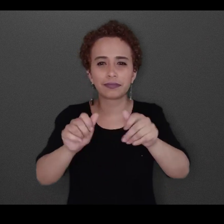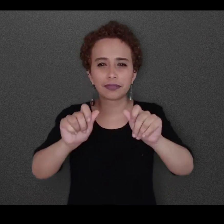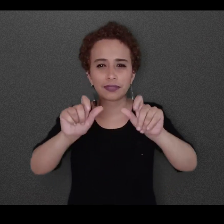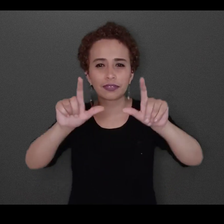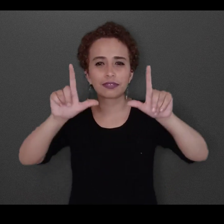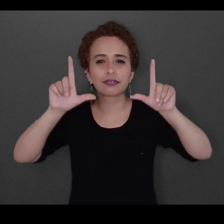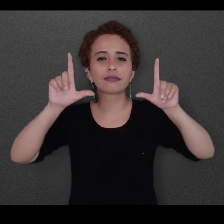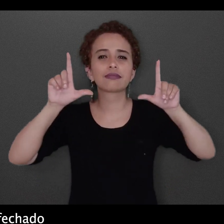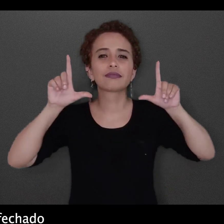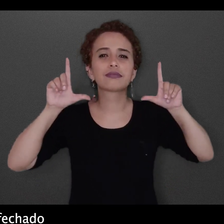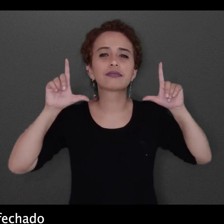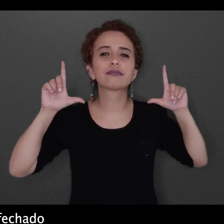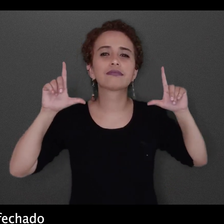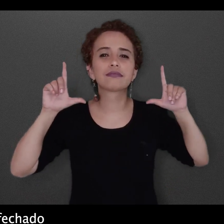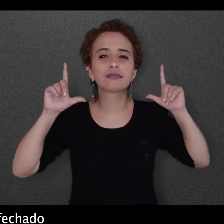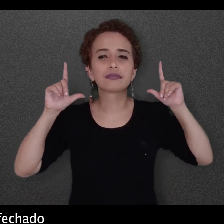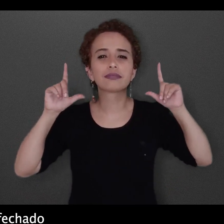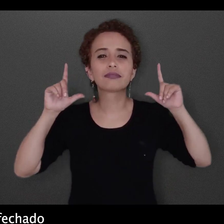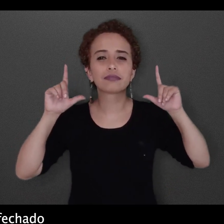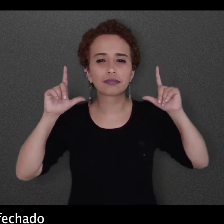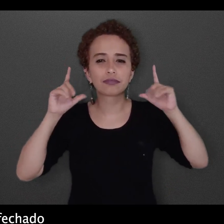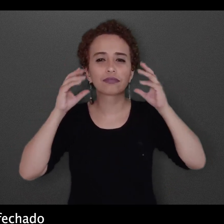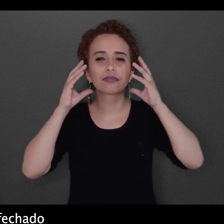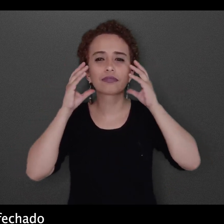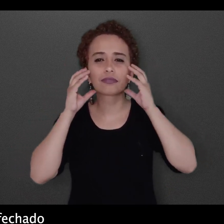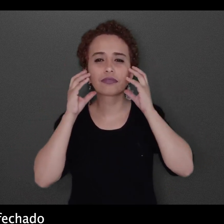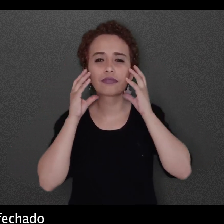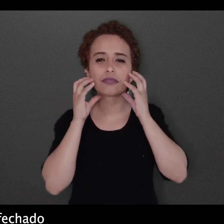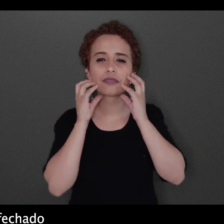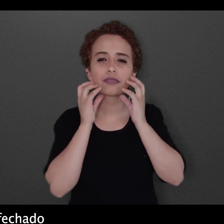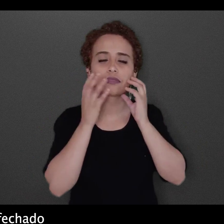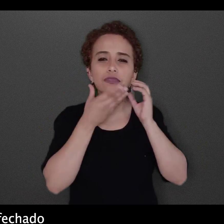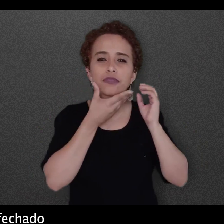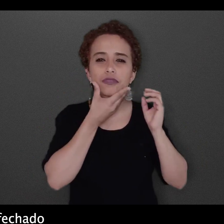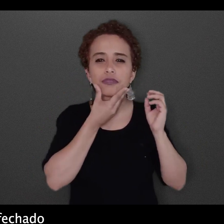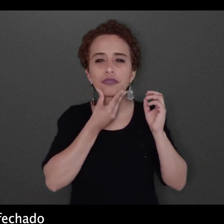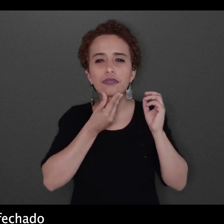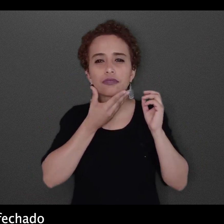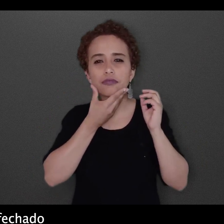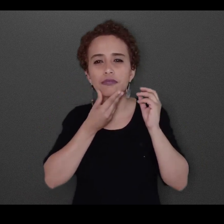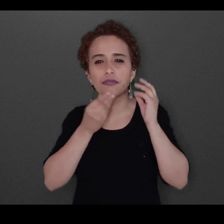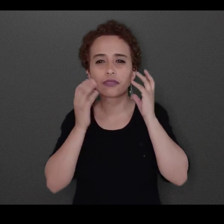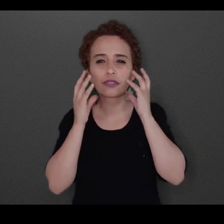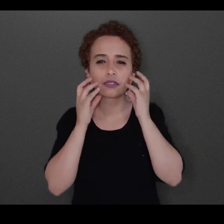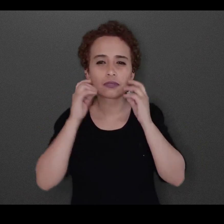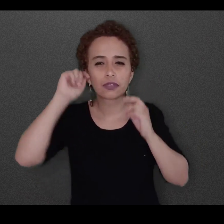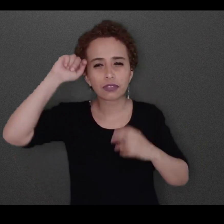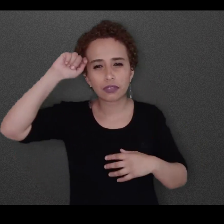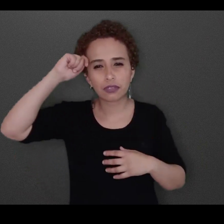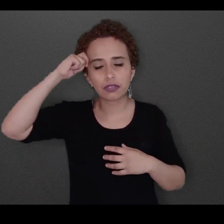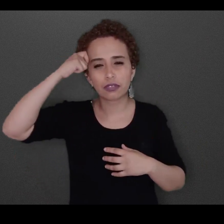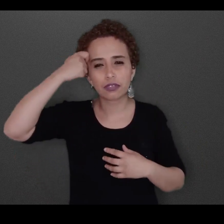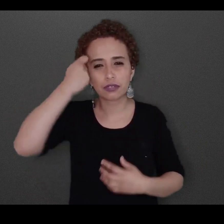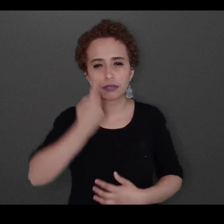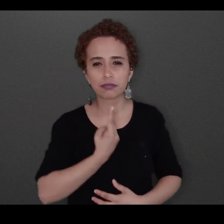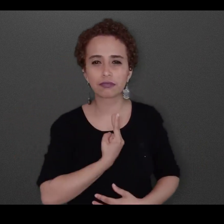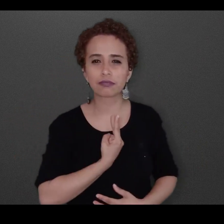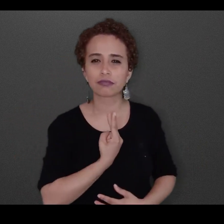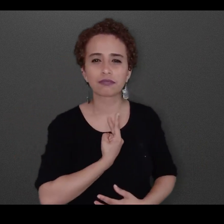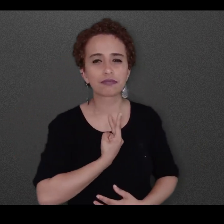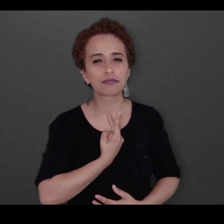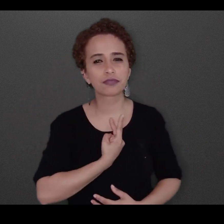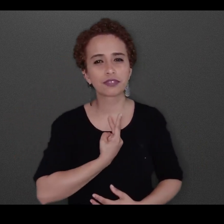No centro da imagem, plano quase fechado no rosto de um homem cis, negro, cabelos